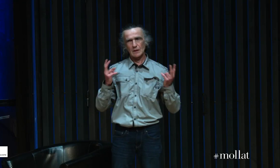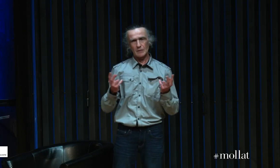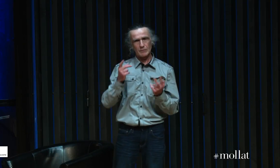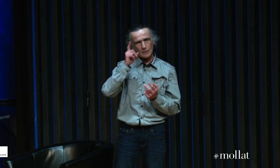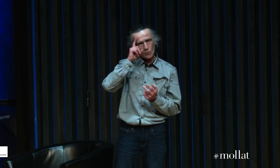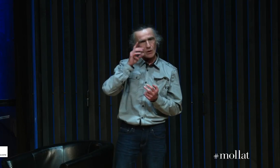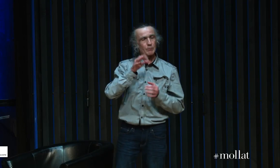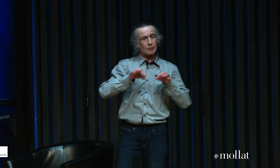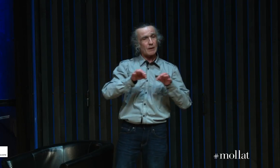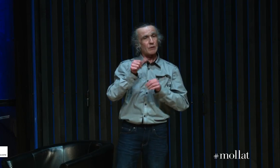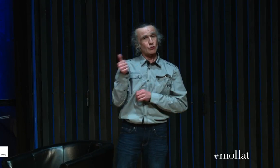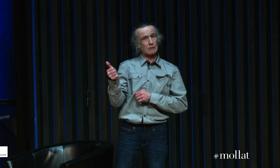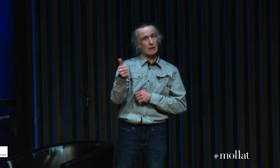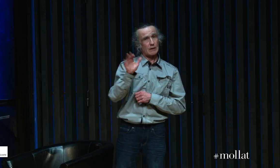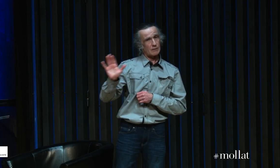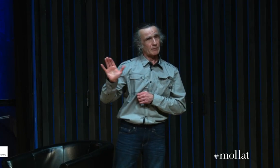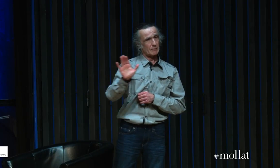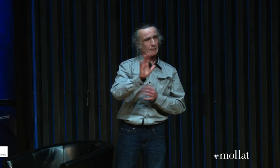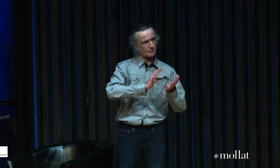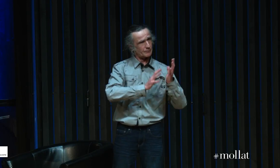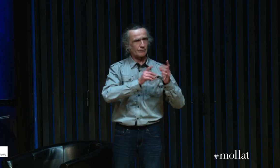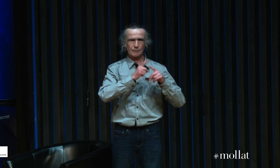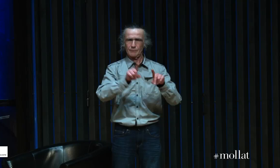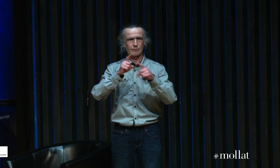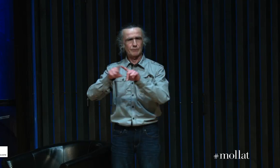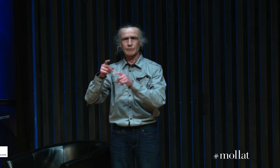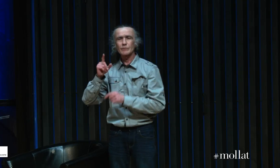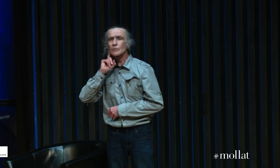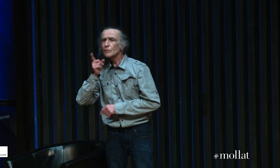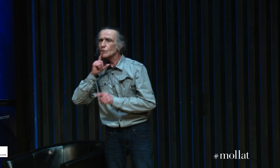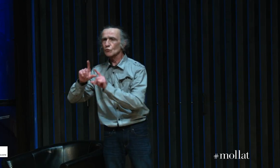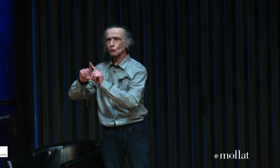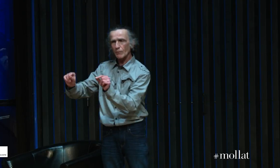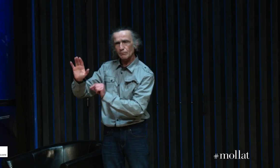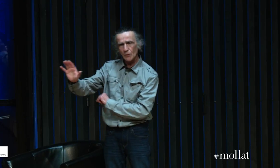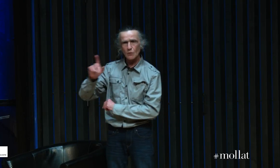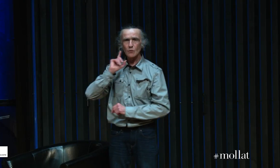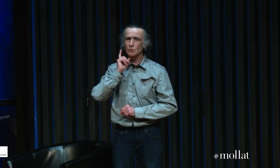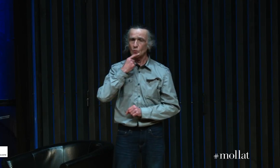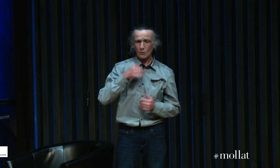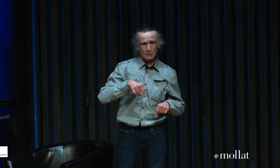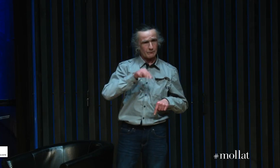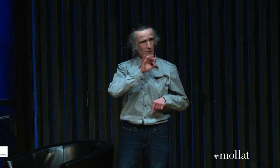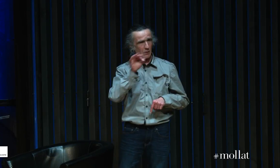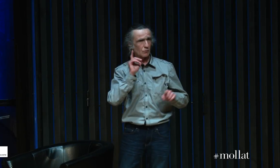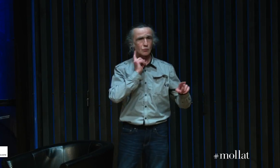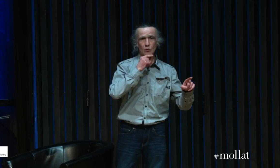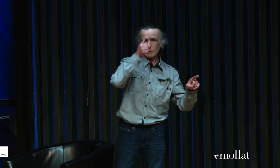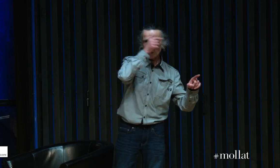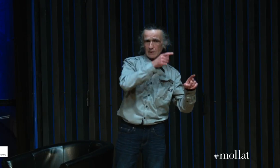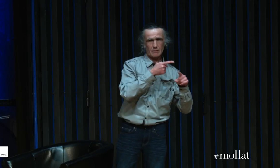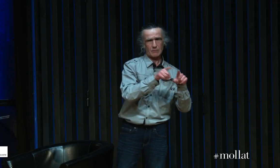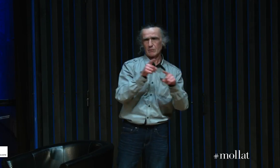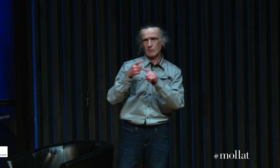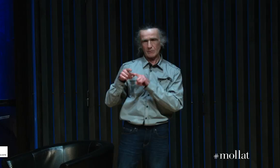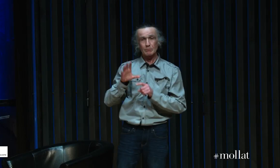plutôt d'expression universelle, une langue des signes universelle. Chaque pays a sa langue des signes spécifique, évidemment. Il y a une langue